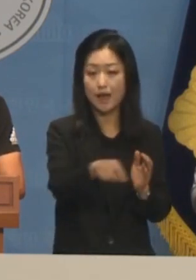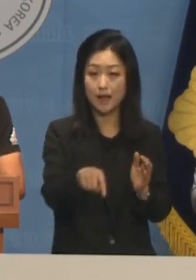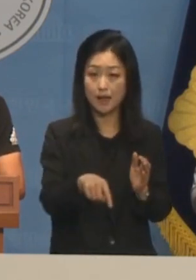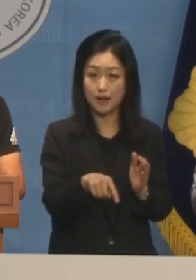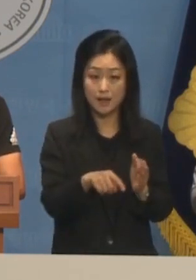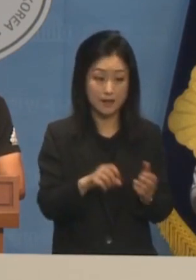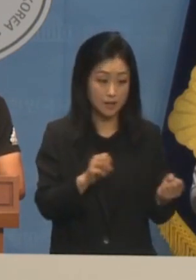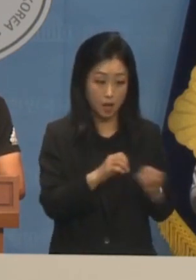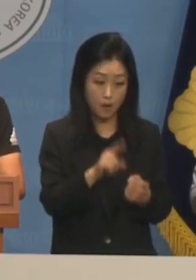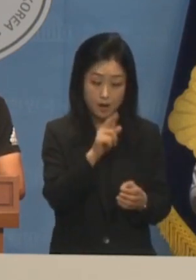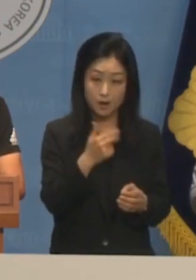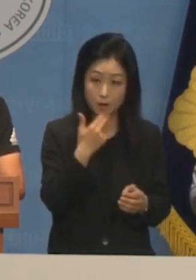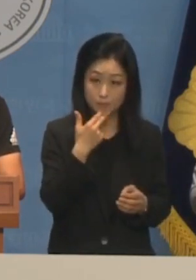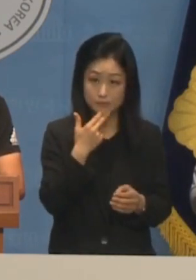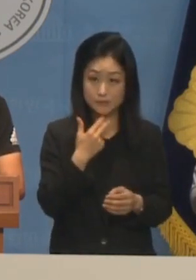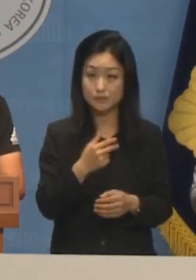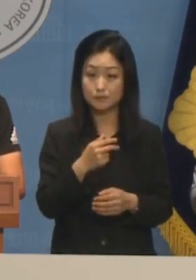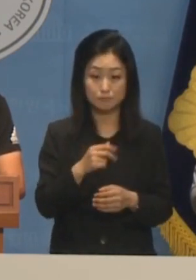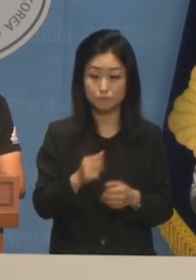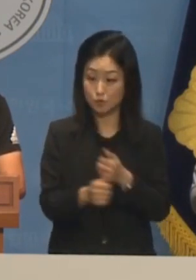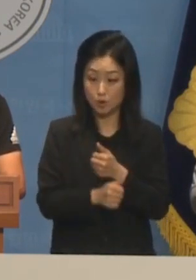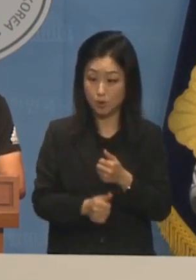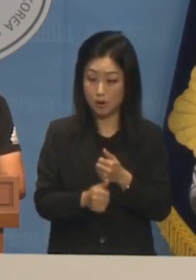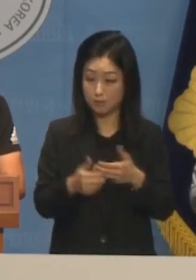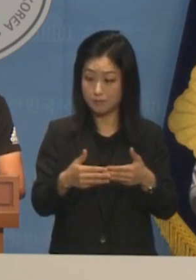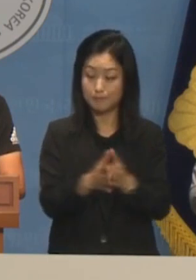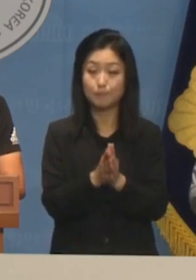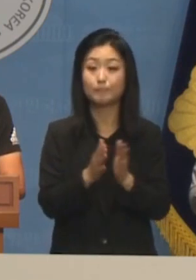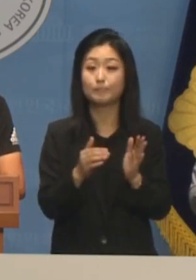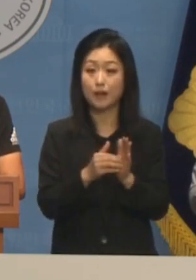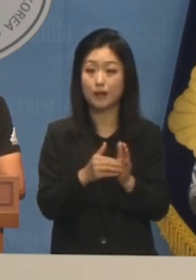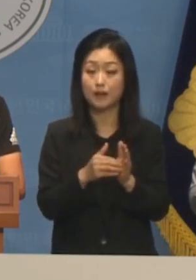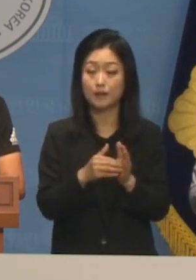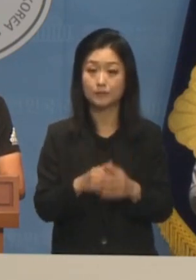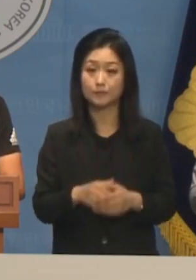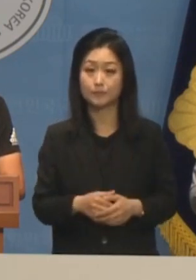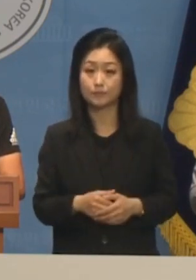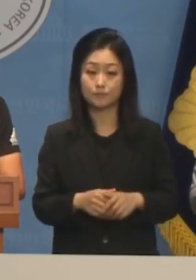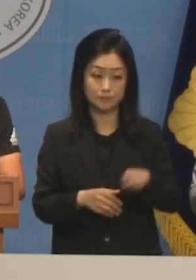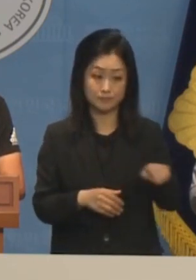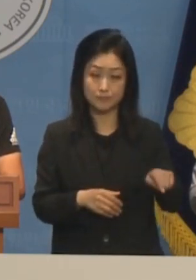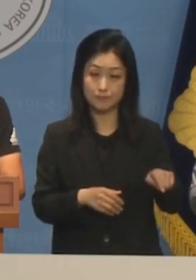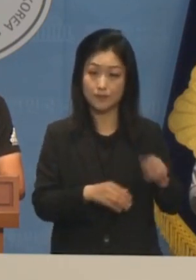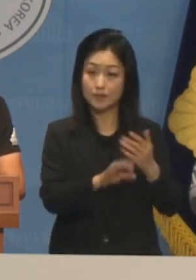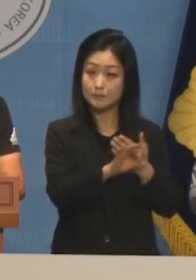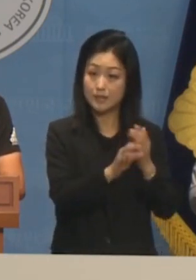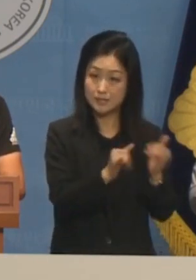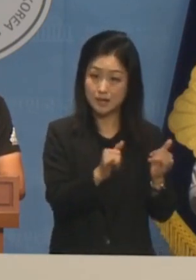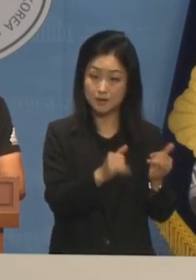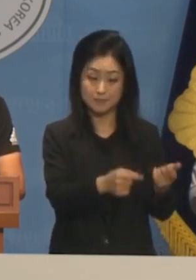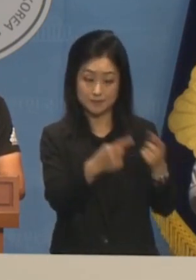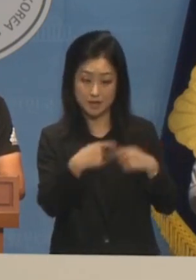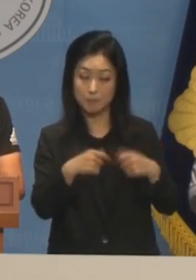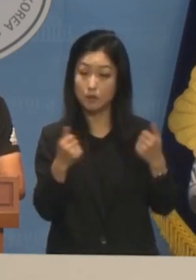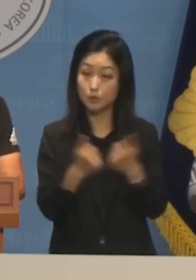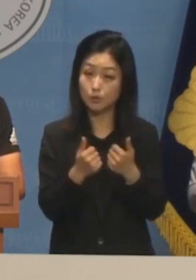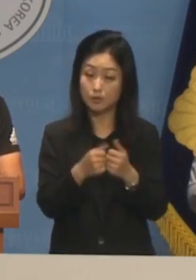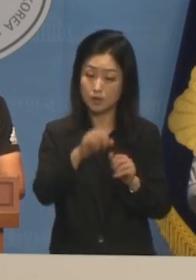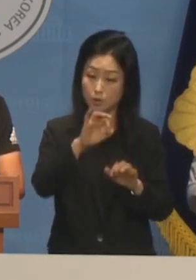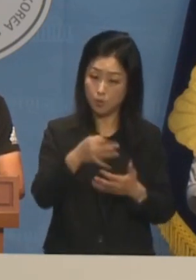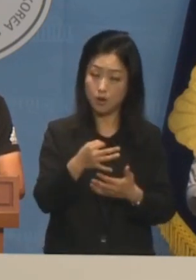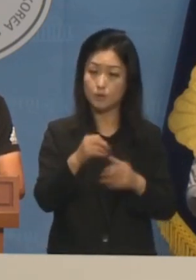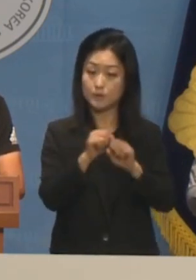해보지도 못하고 일몰했습니다. 공공부문의 공무직들도 논의는 했지만 실제 임금